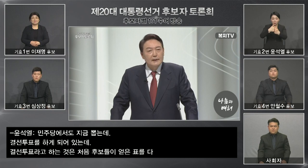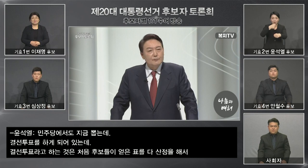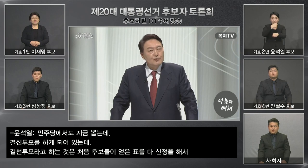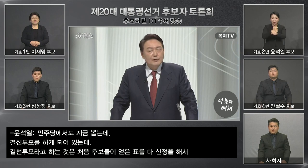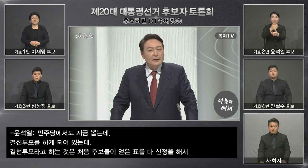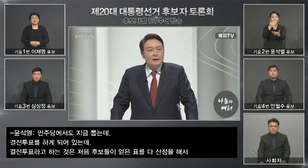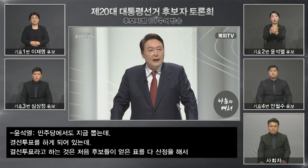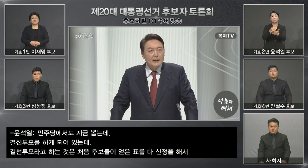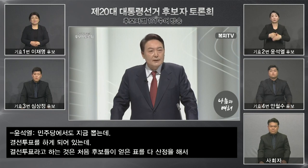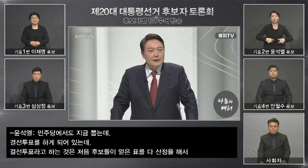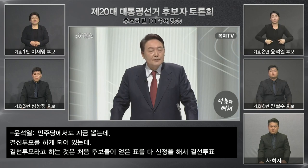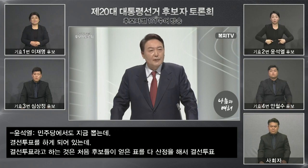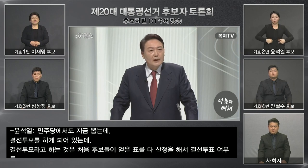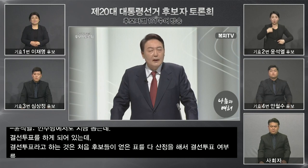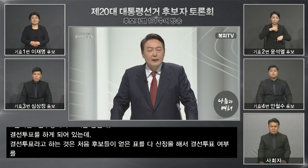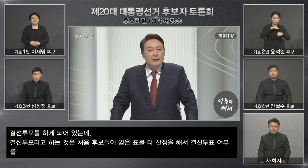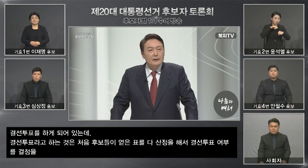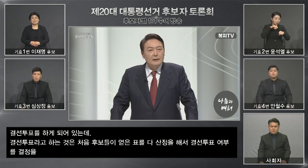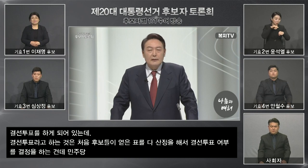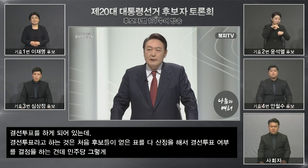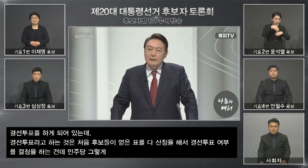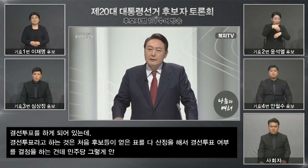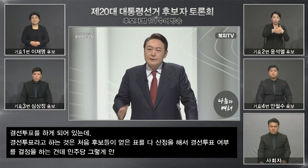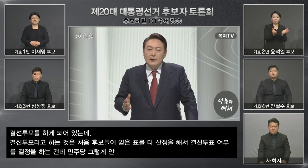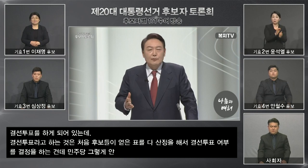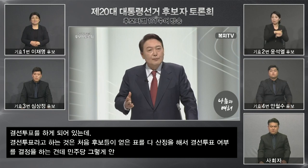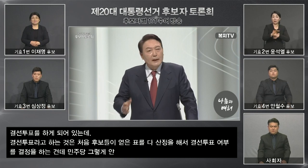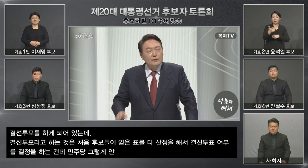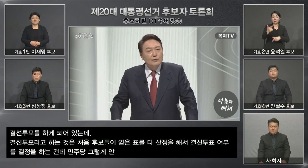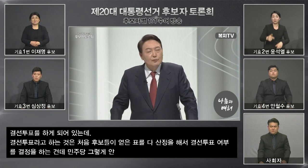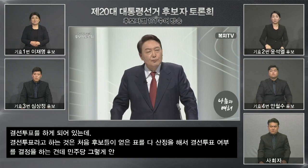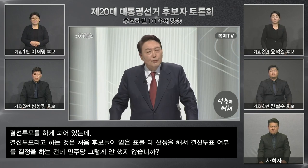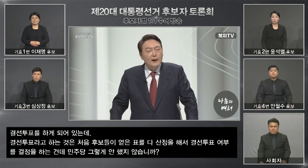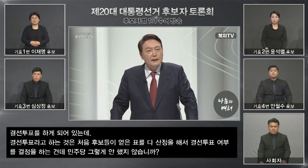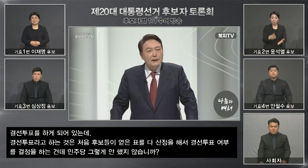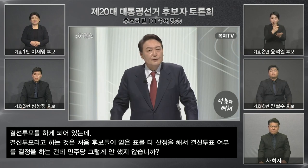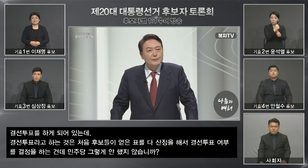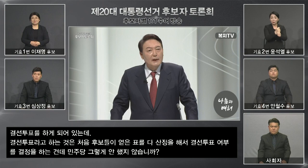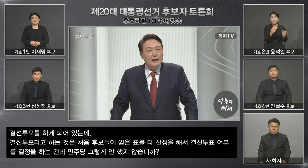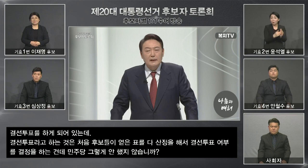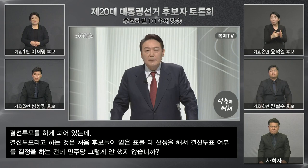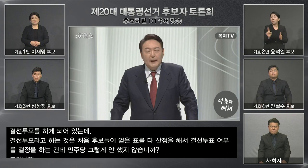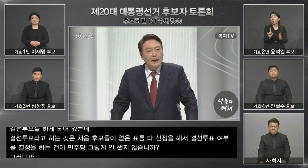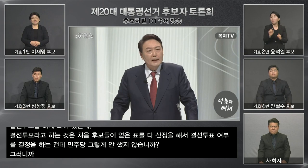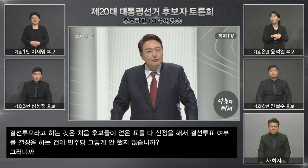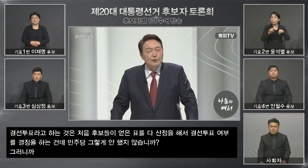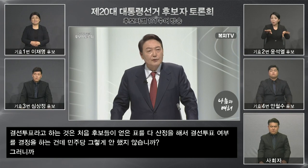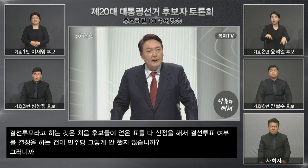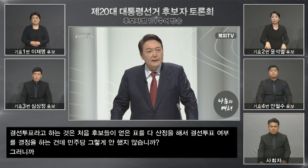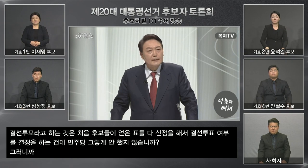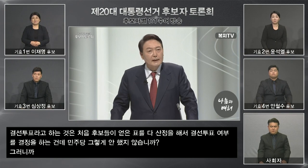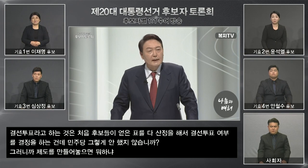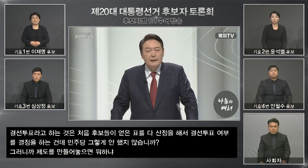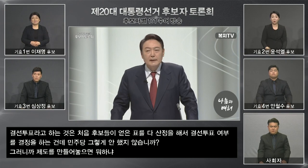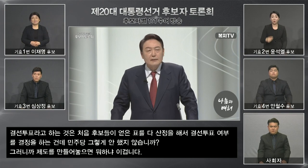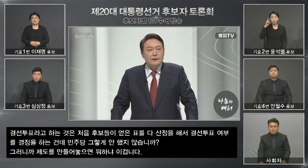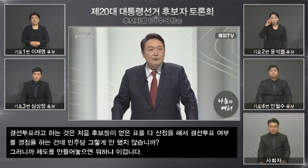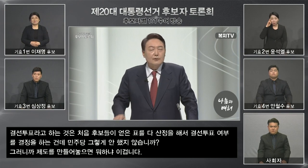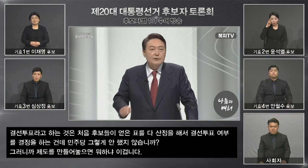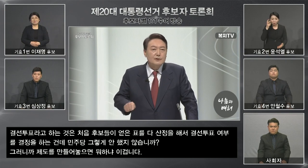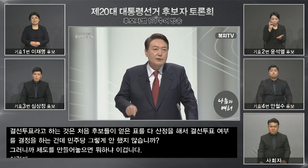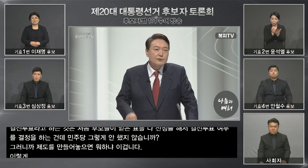건데 민주당 그렇게 안 했지 않습니까? 그러니까 제도를 만들어 놓으면 뭐하냐 이겁니다. 이렇게 파행 운영을 하는데